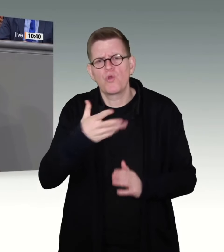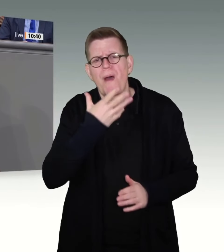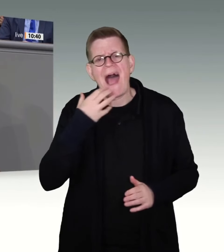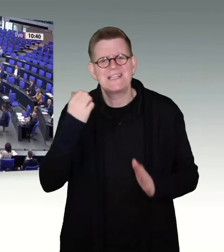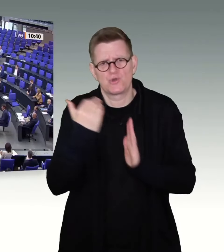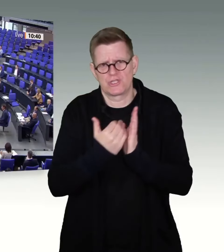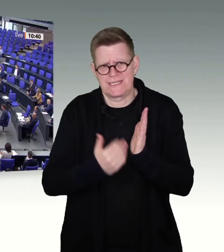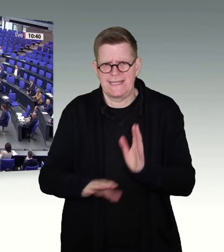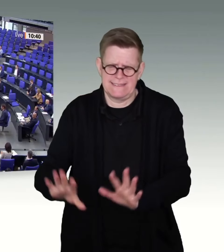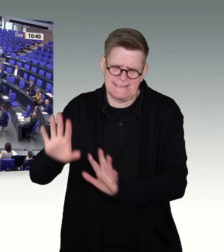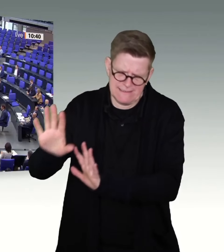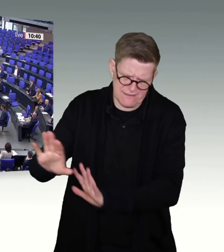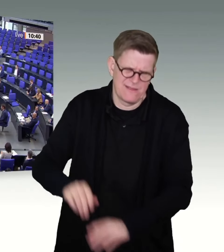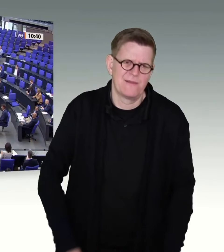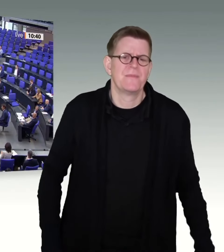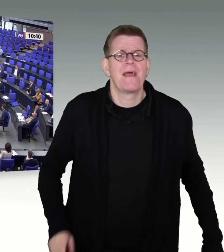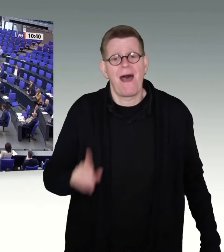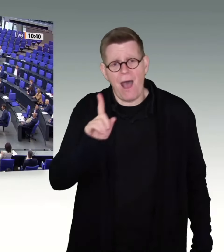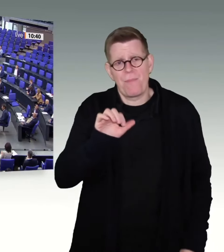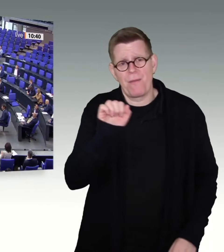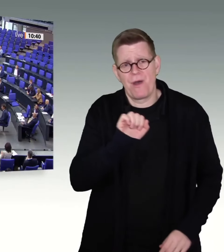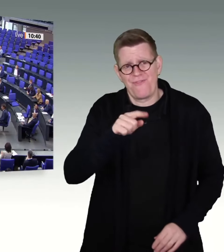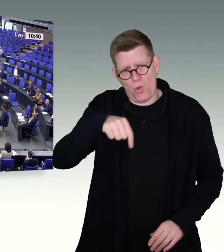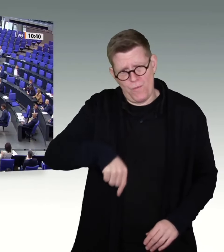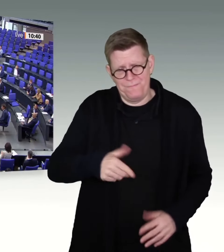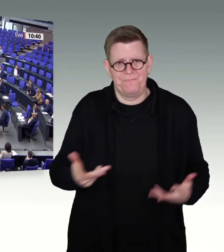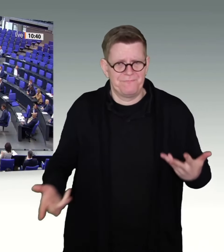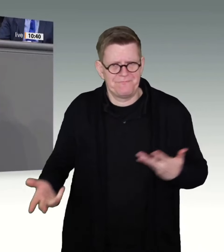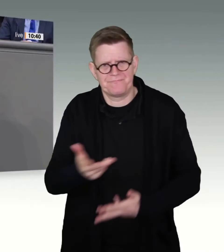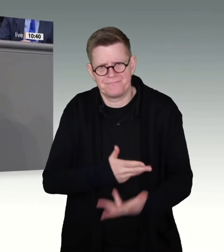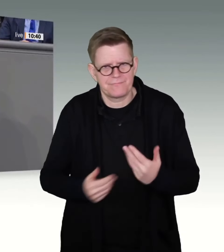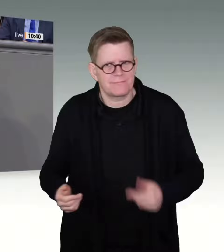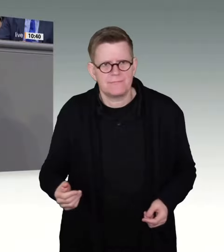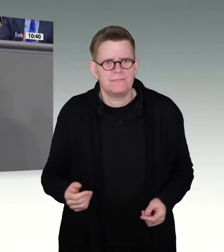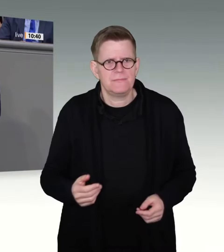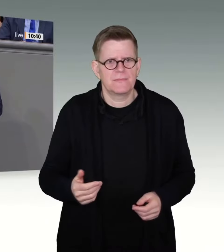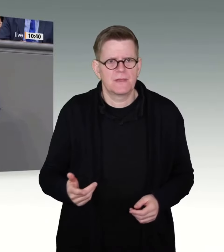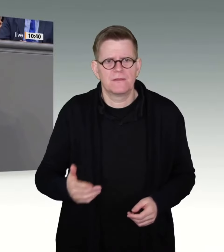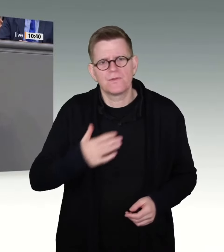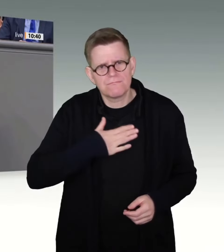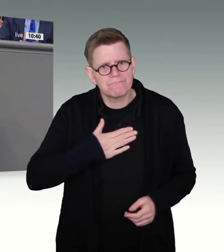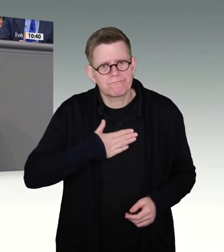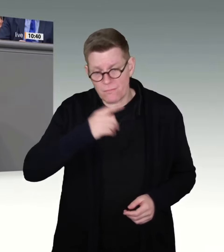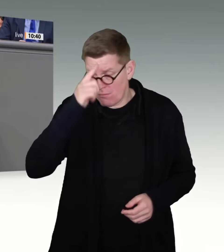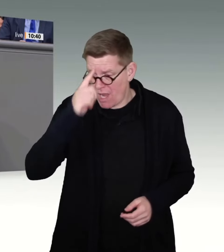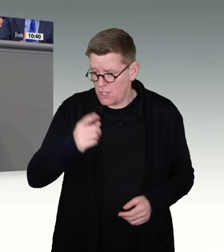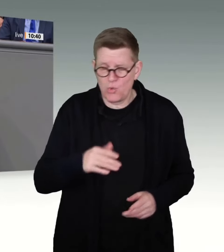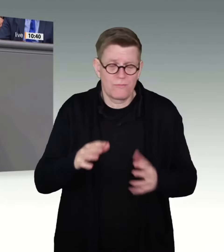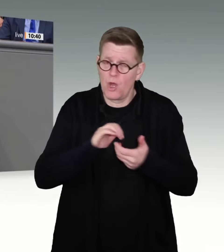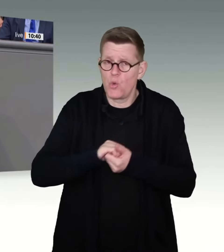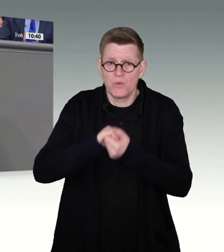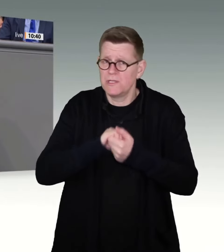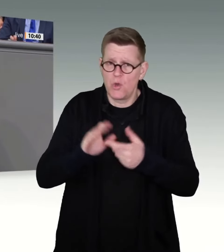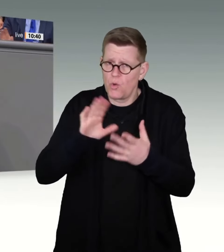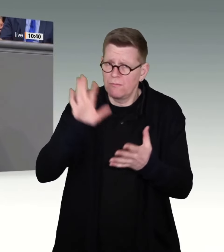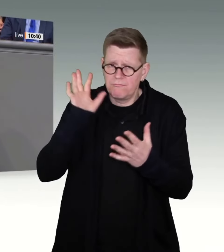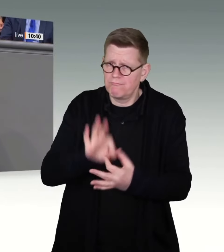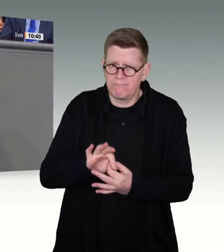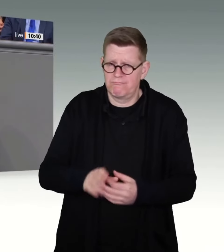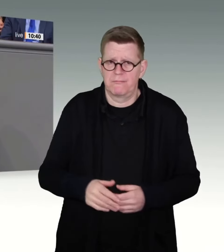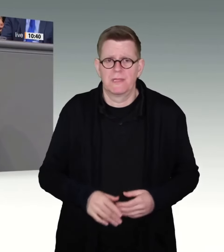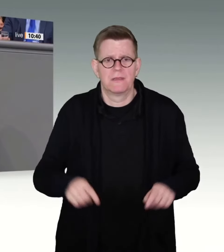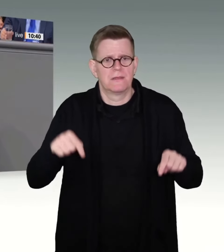zum Thema, warum wir hier reden. Ich bin schon der Meinung, und da schließe ich mich der Union ja an, dass wir in